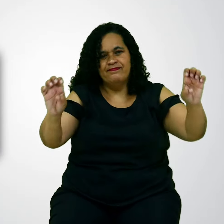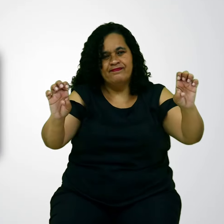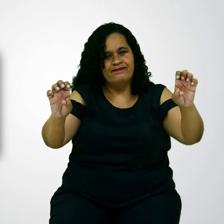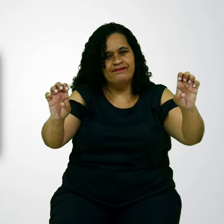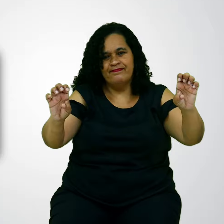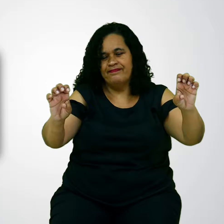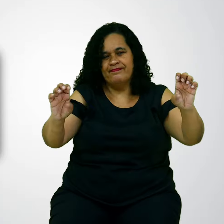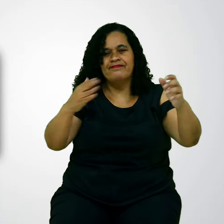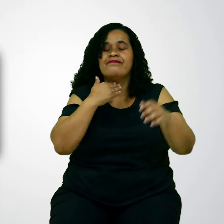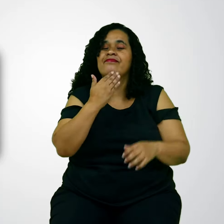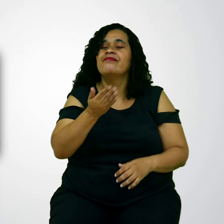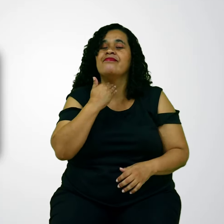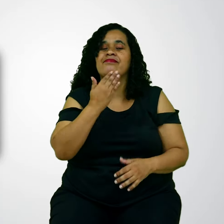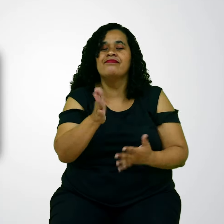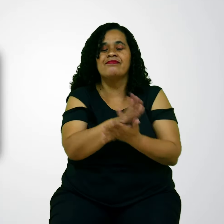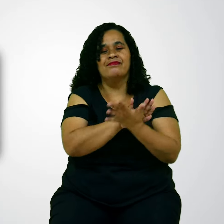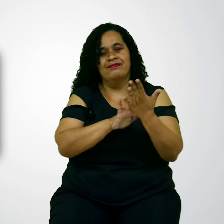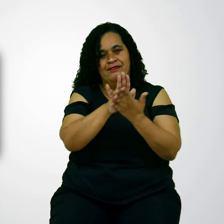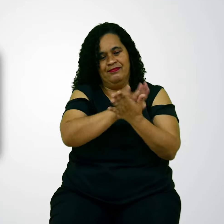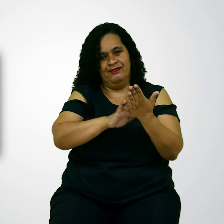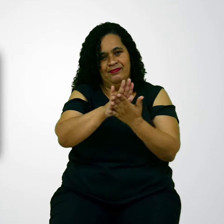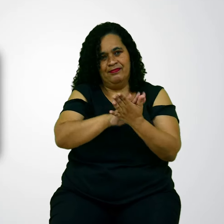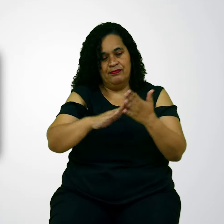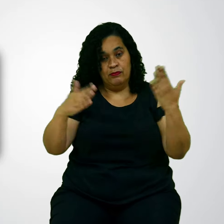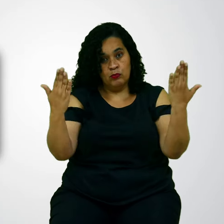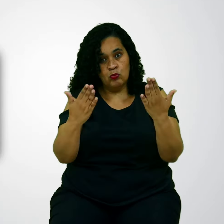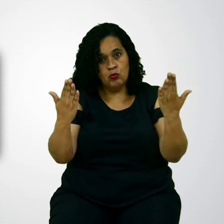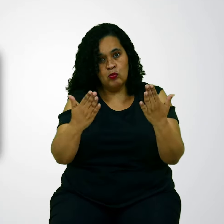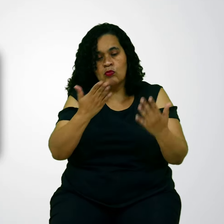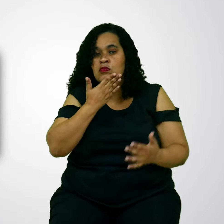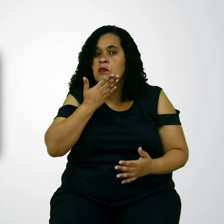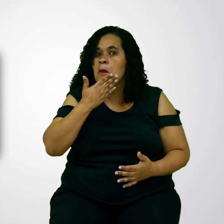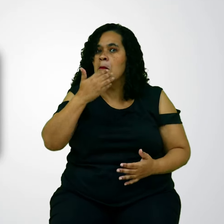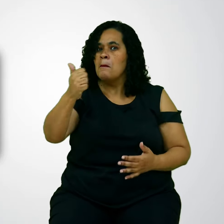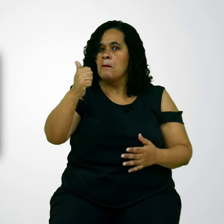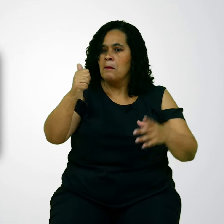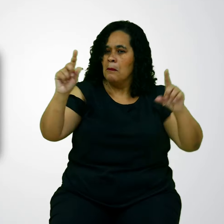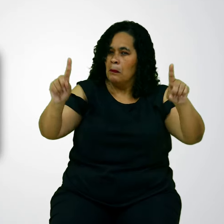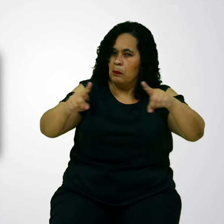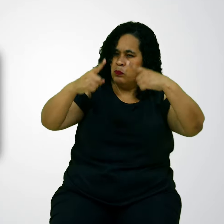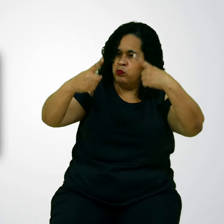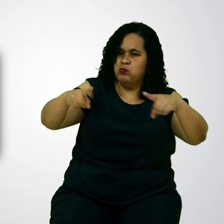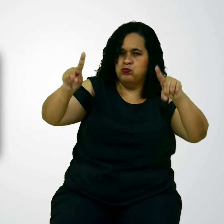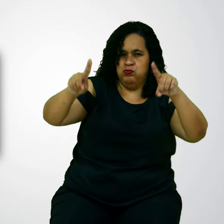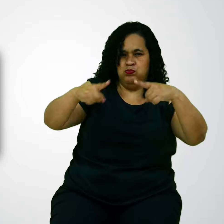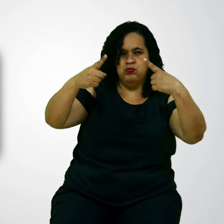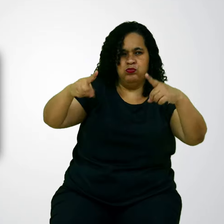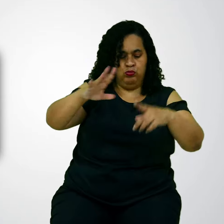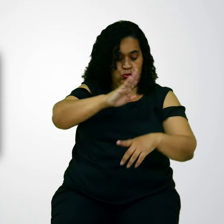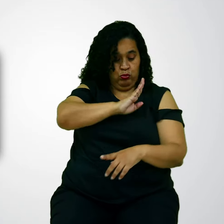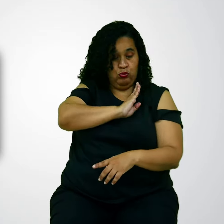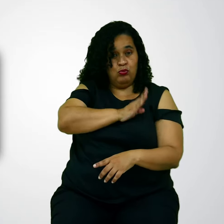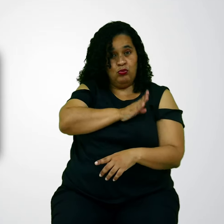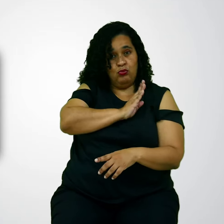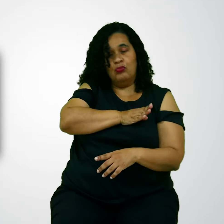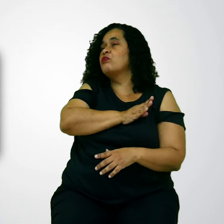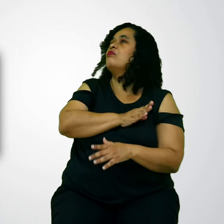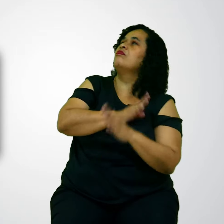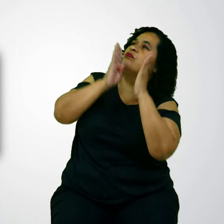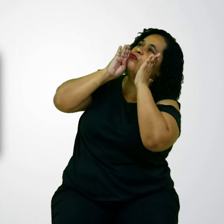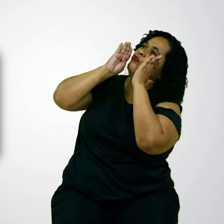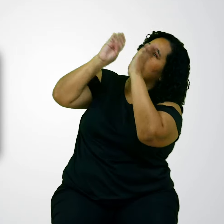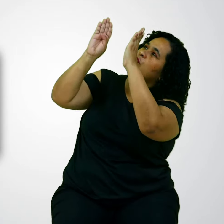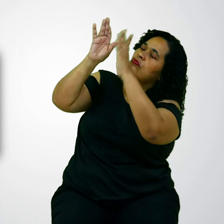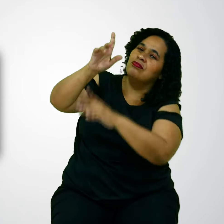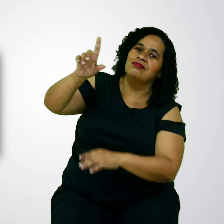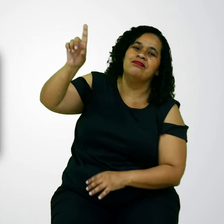sim, se nós tivermos a melhor orquestra e um coração inclinado para as coisas de Deus, que é a motivação correta para a glória de Deus,